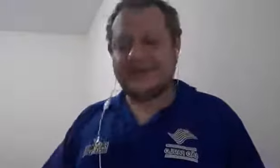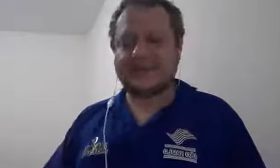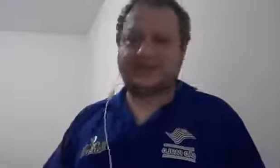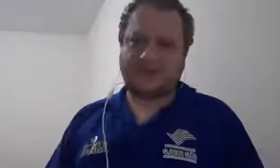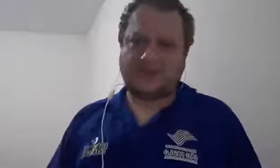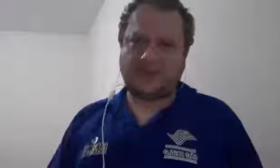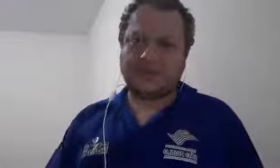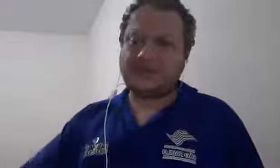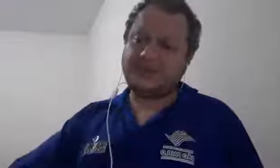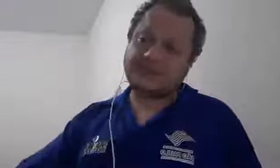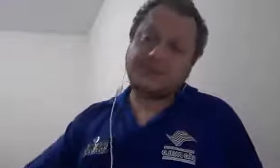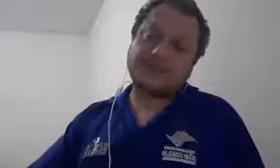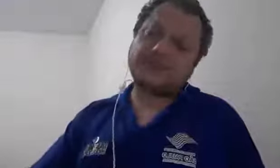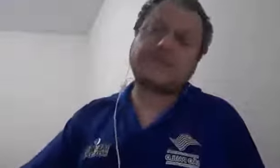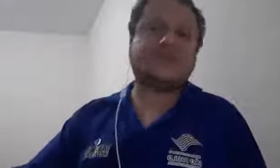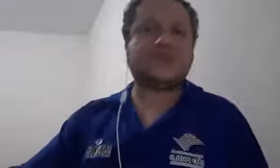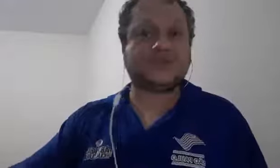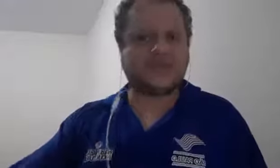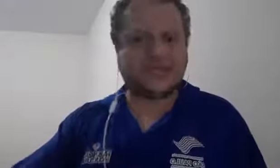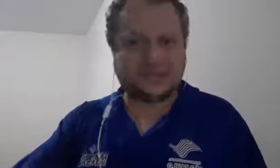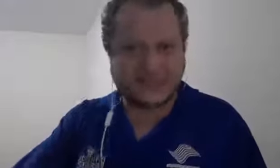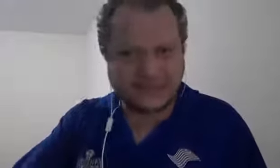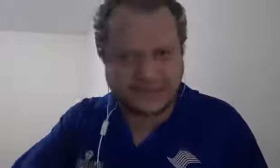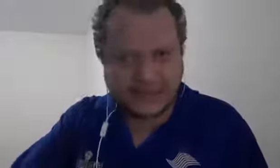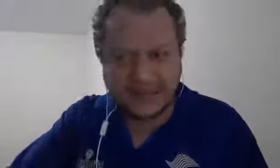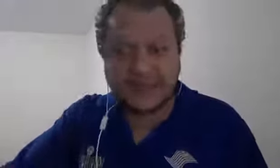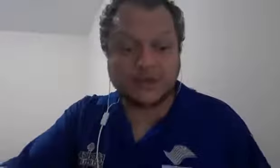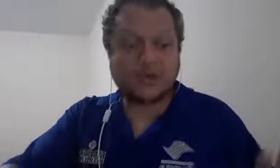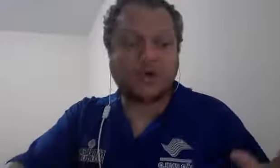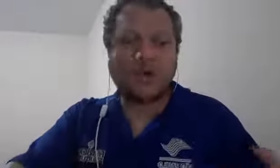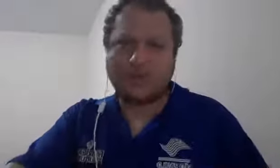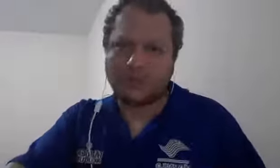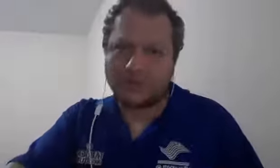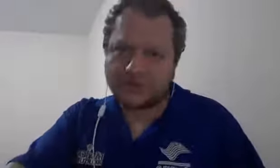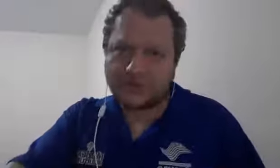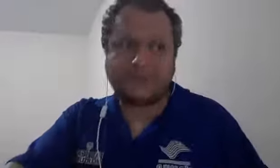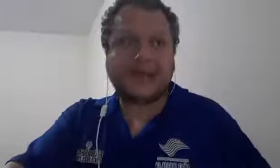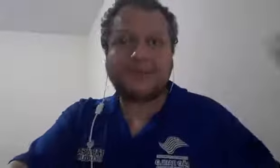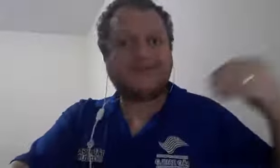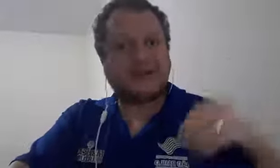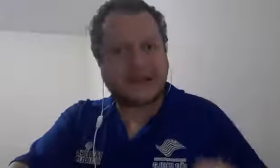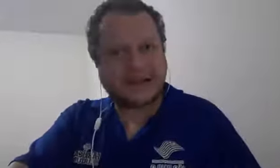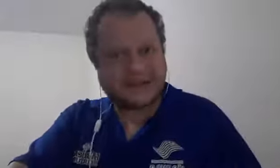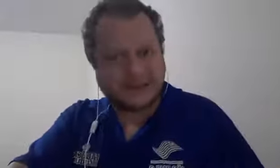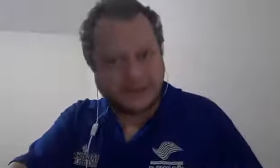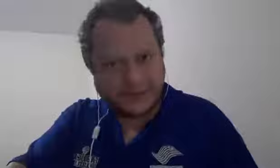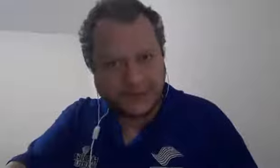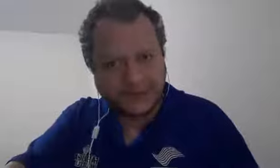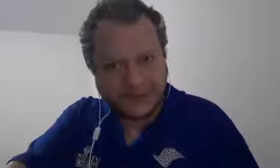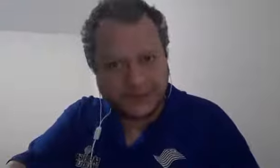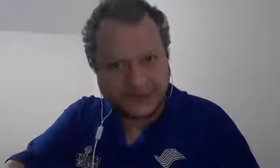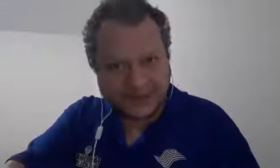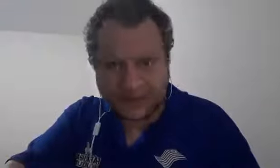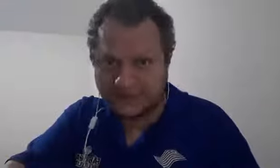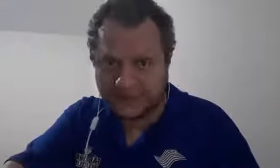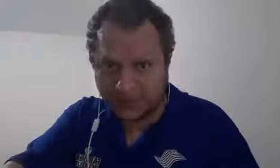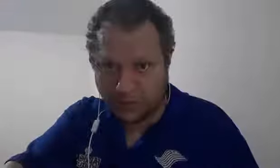essas pessoas, infelizmente, vão ser evadidas do curso para abrir vagas, então, para outras pessoas que queiram fazer o